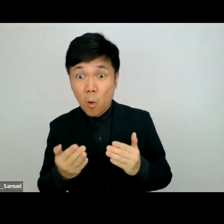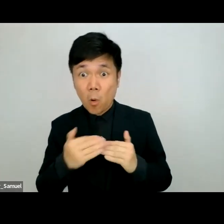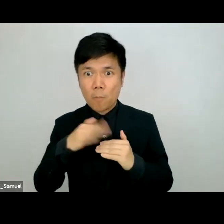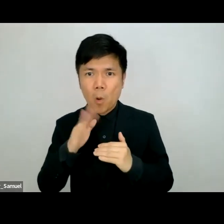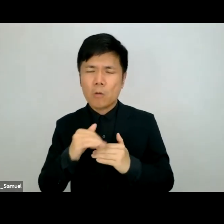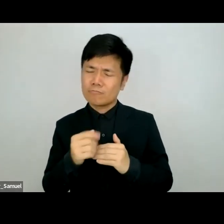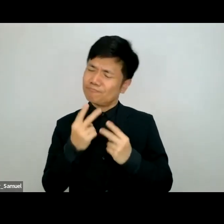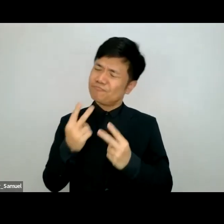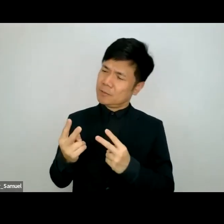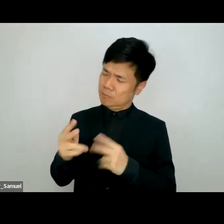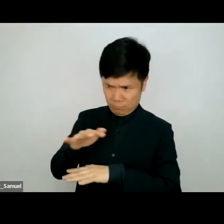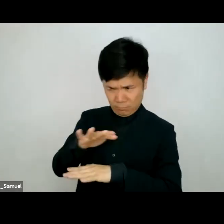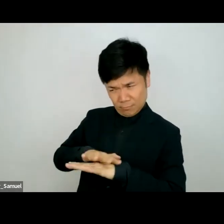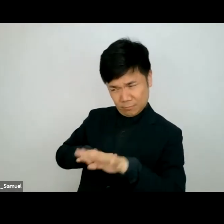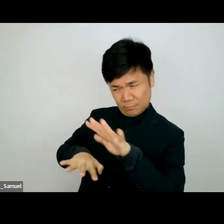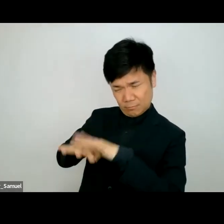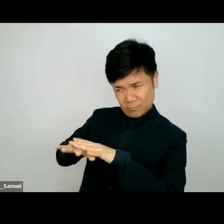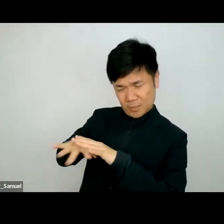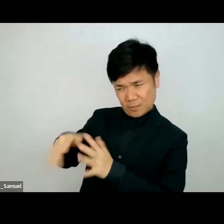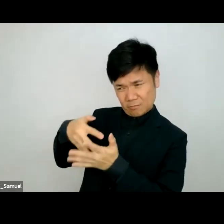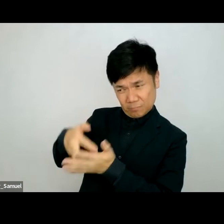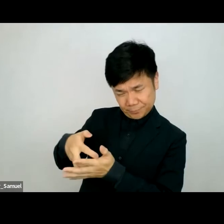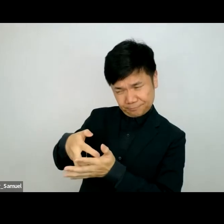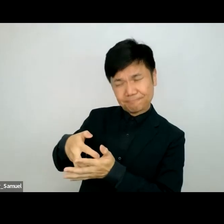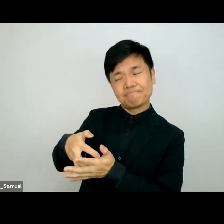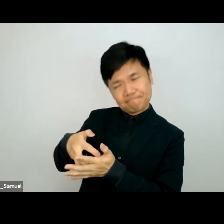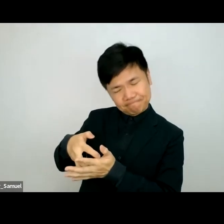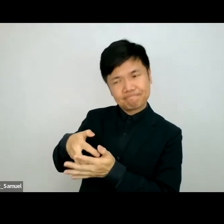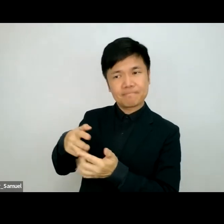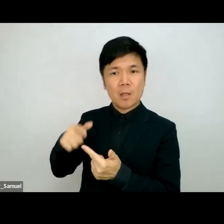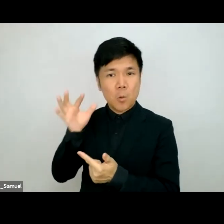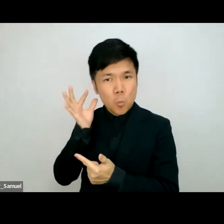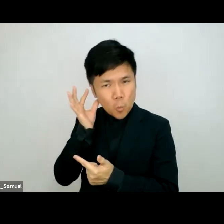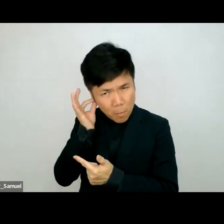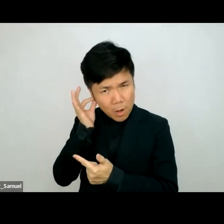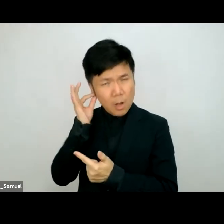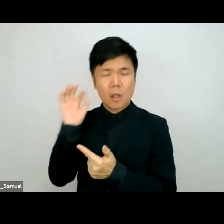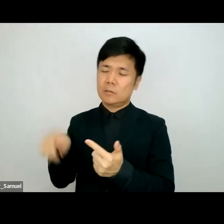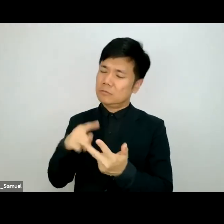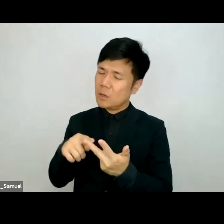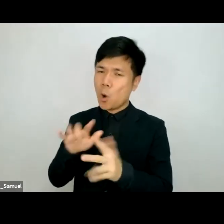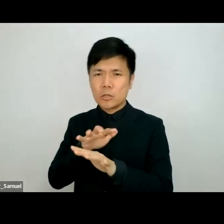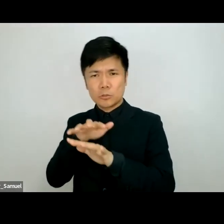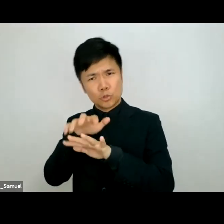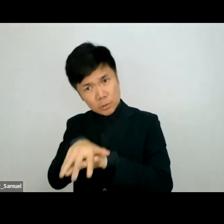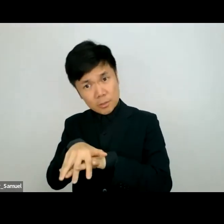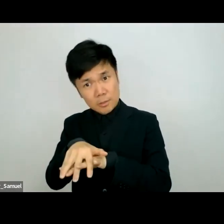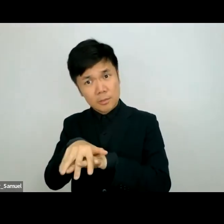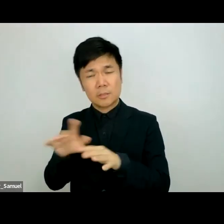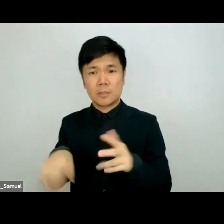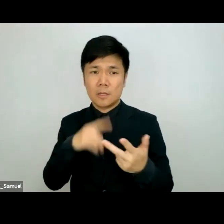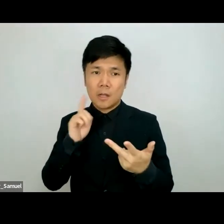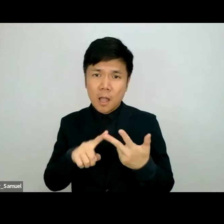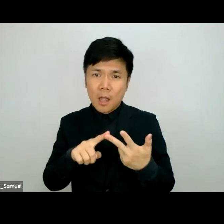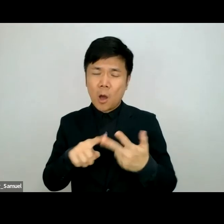question. On peut parler de vulnérabilités spécifiques, mais quand il s'agit des femmes et des filles, des